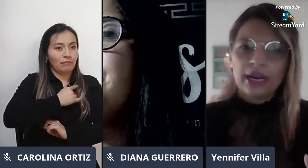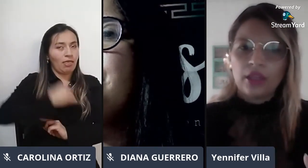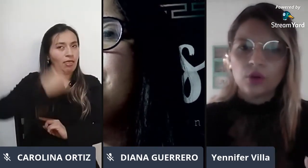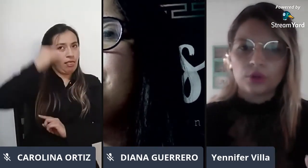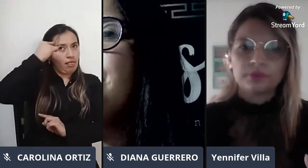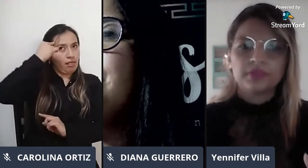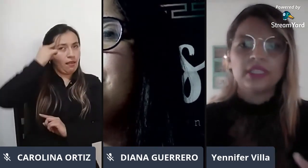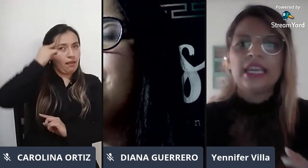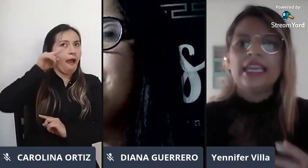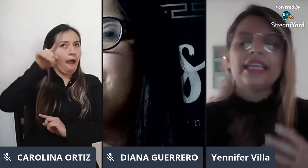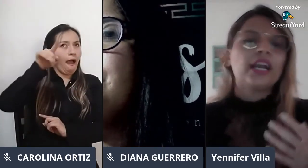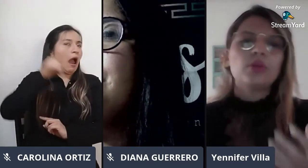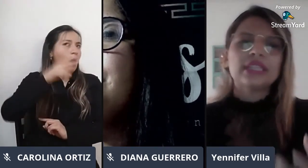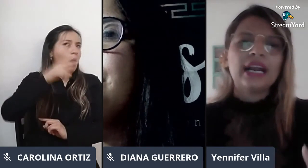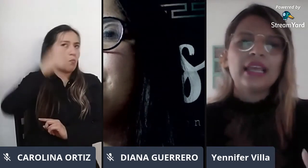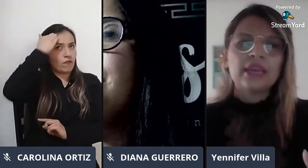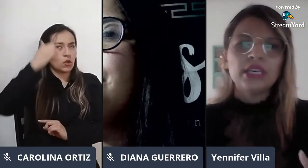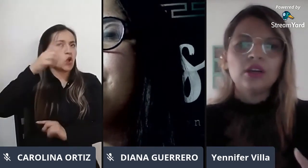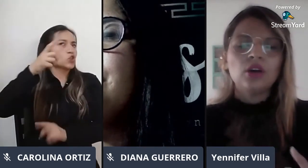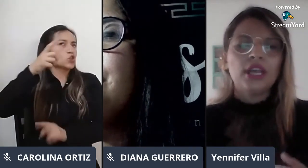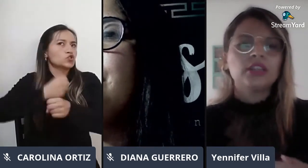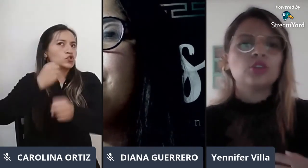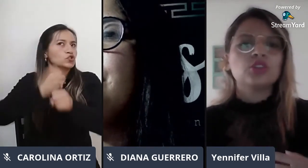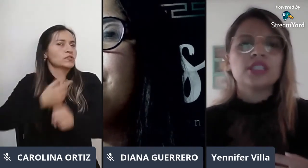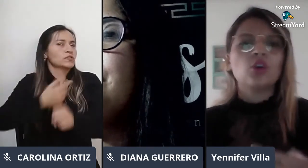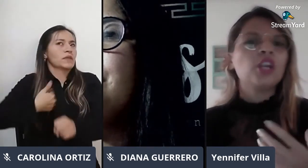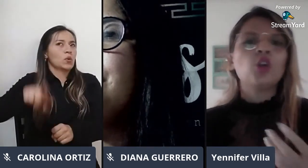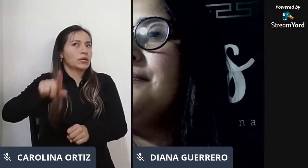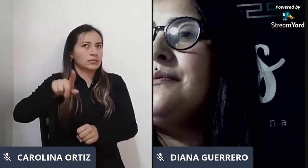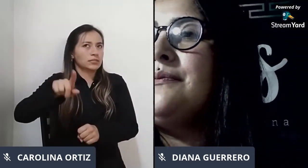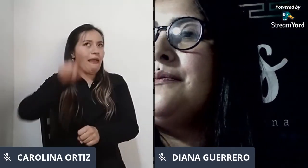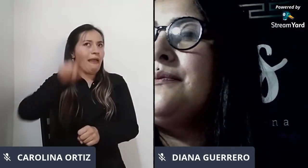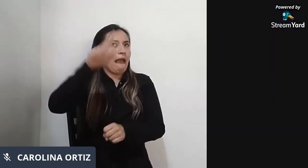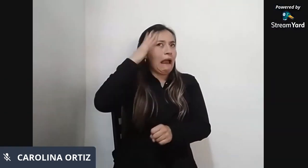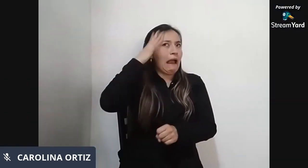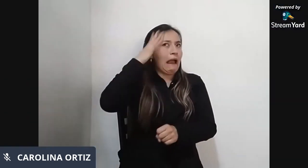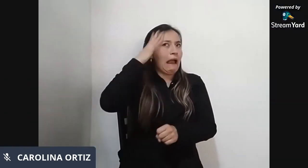no es trabajador y que como es académico, entonces con él no.